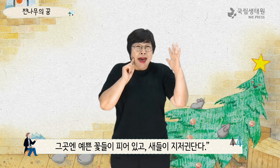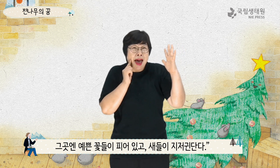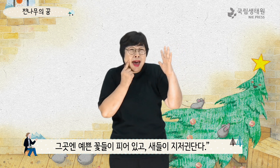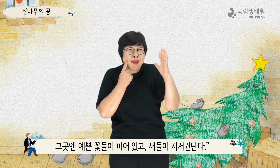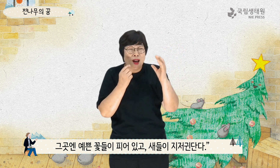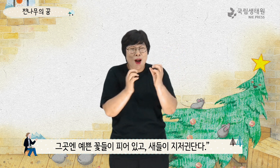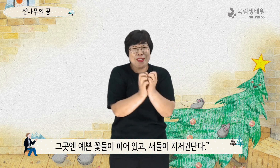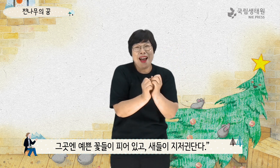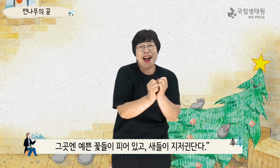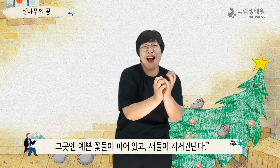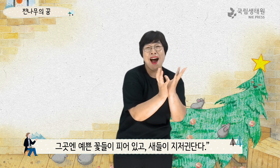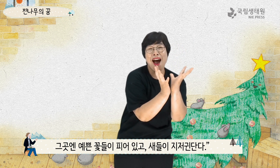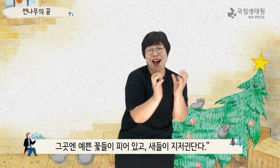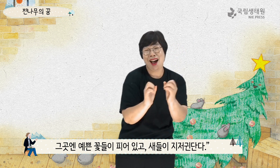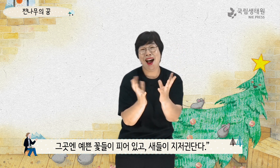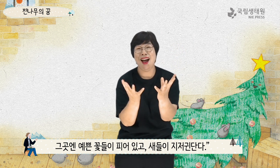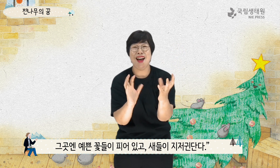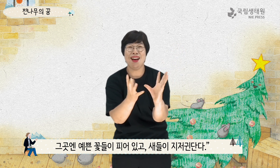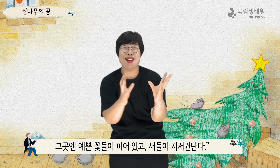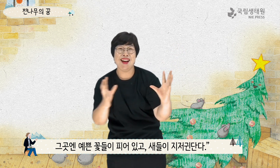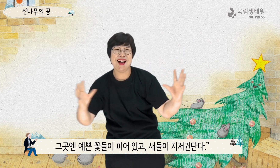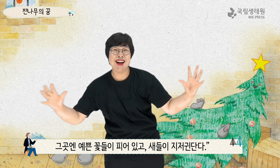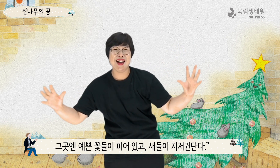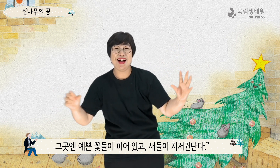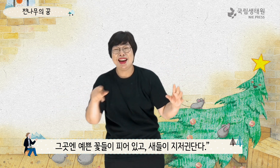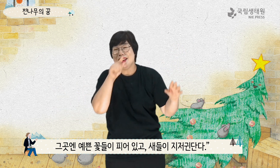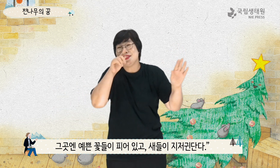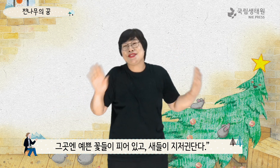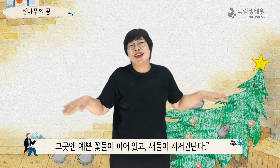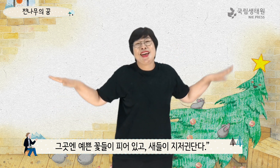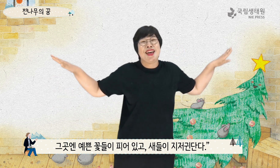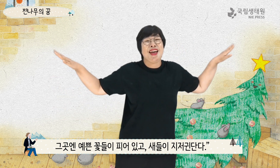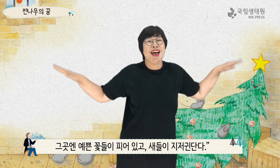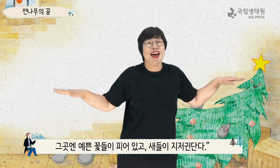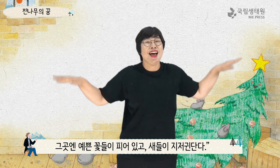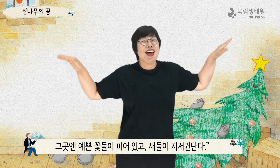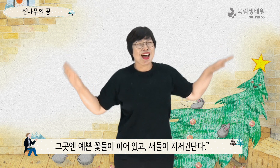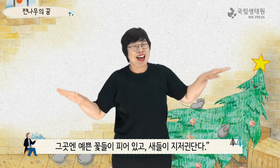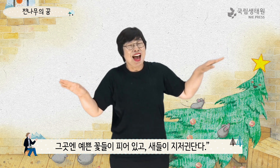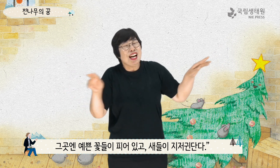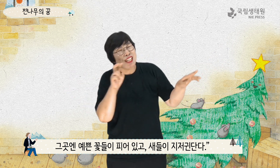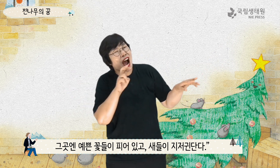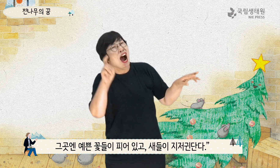그곳엔 예쁜 꽃들이 피어 있고 새들이 지저귀난다.